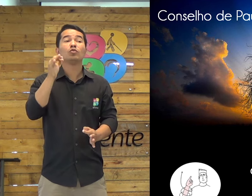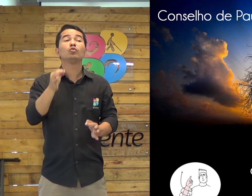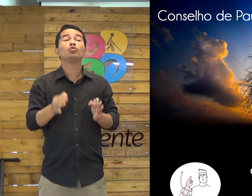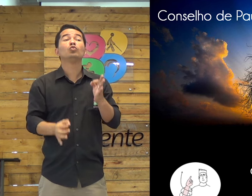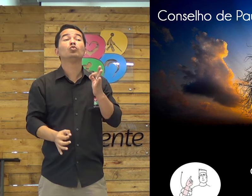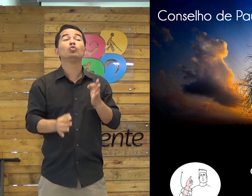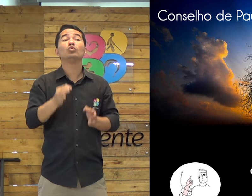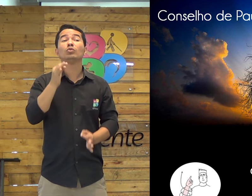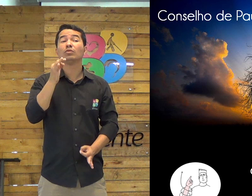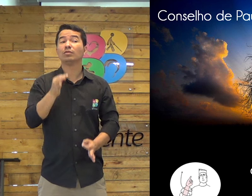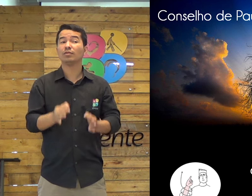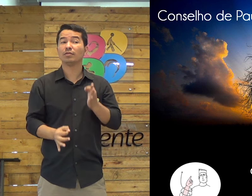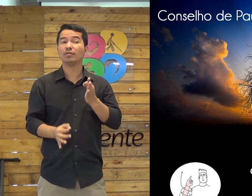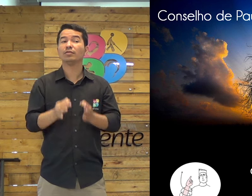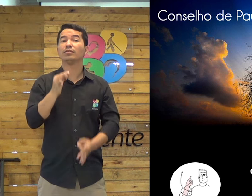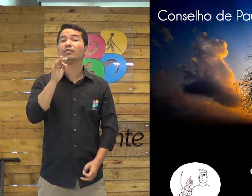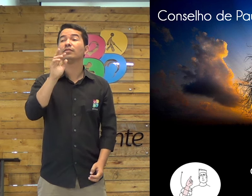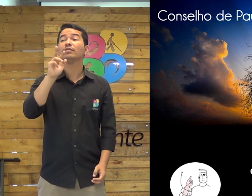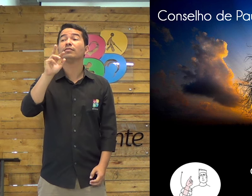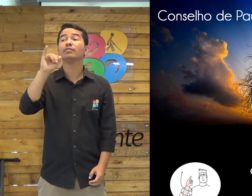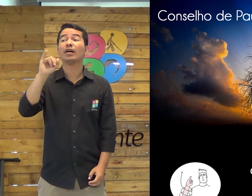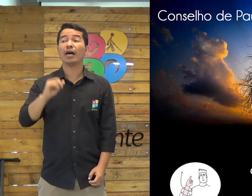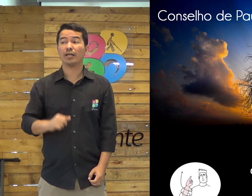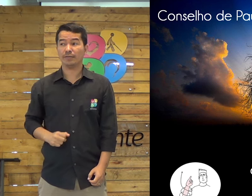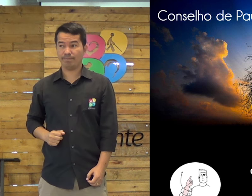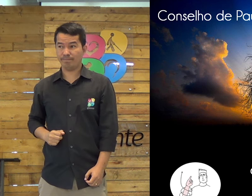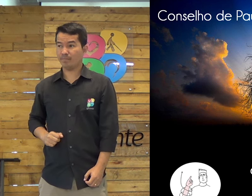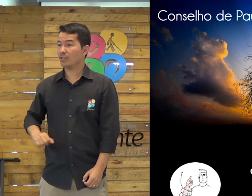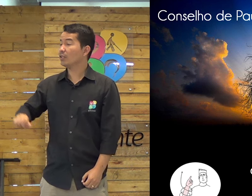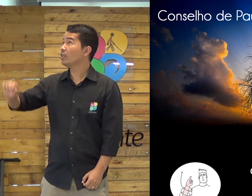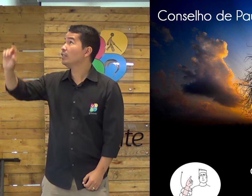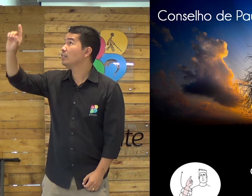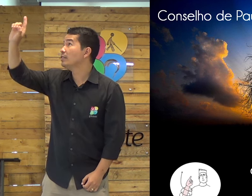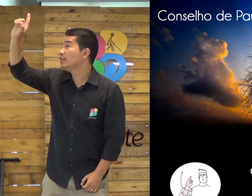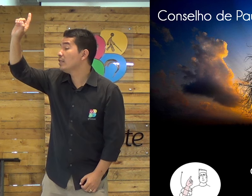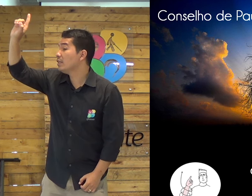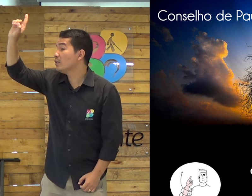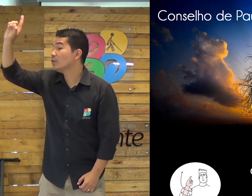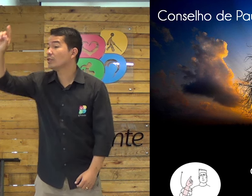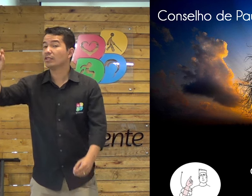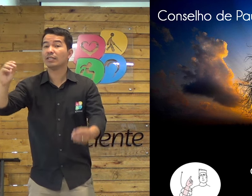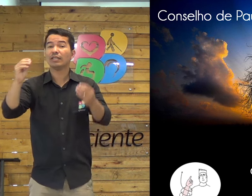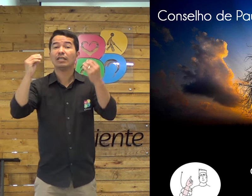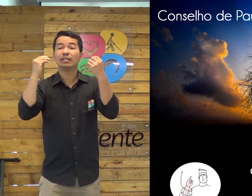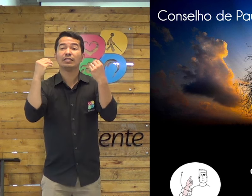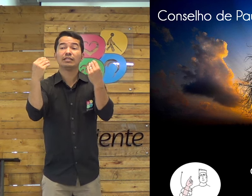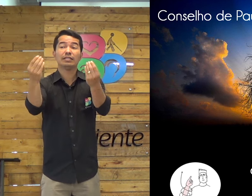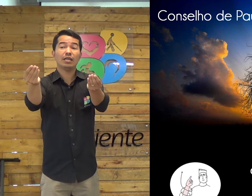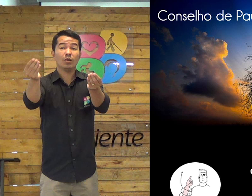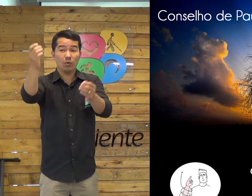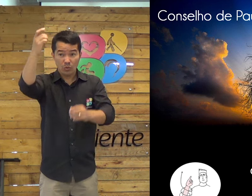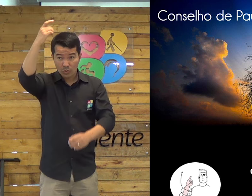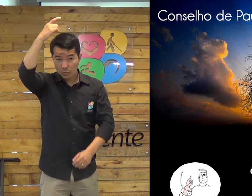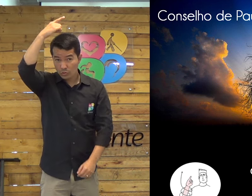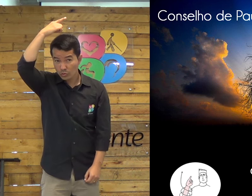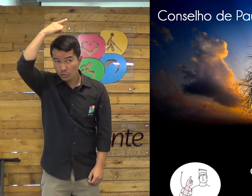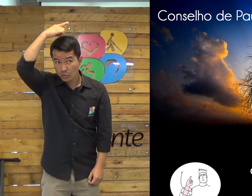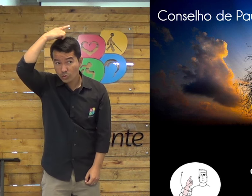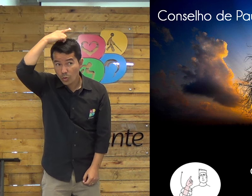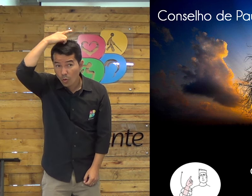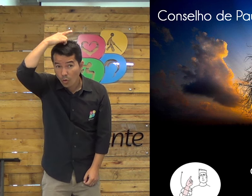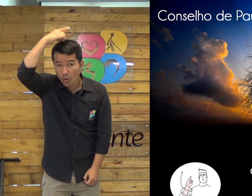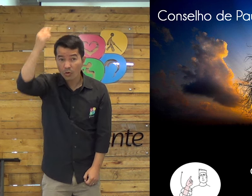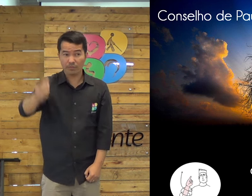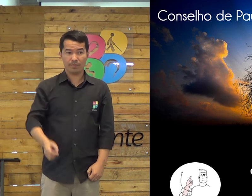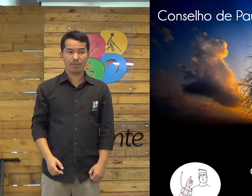dia no futuro irá nos julgar. O dia do juízo vai chegar. E Deus, ele